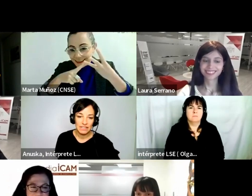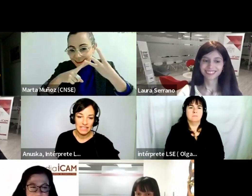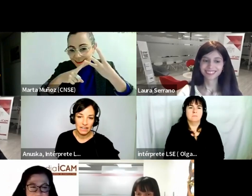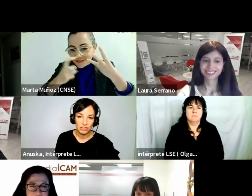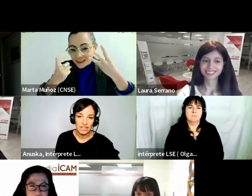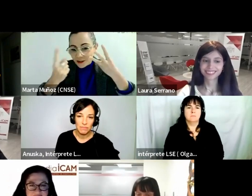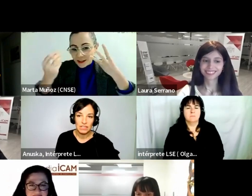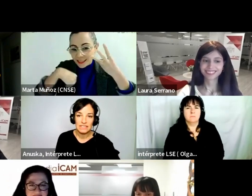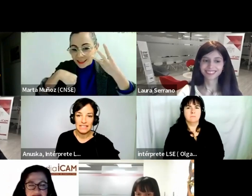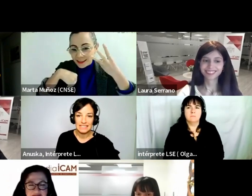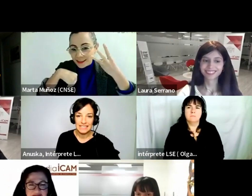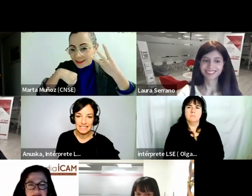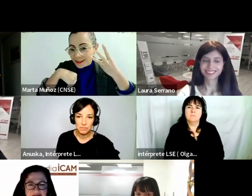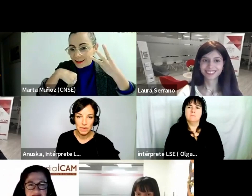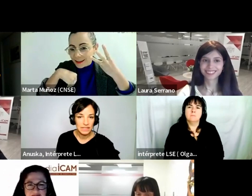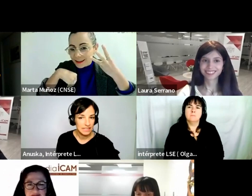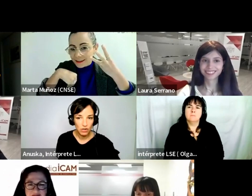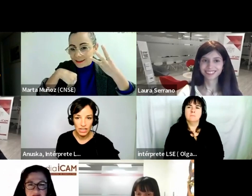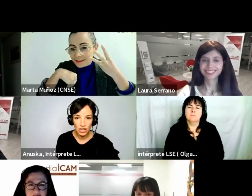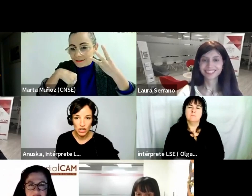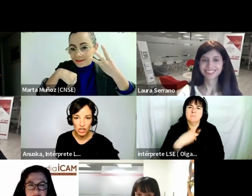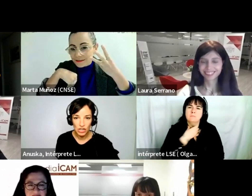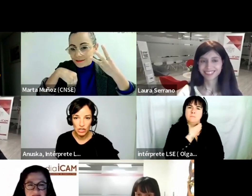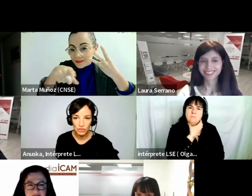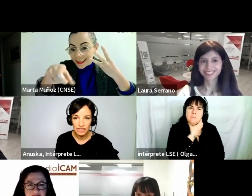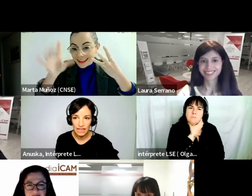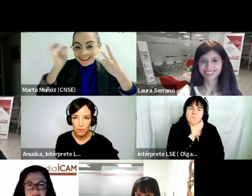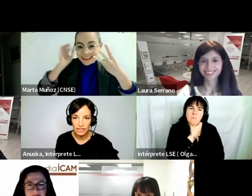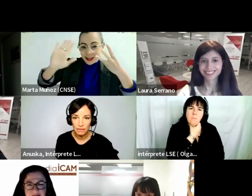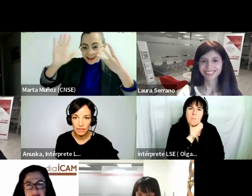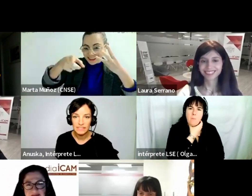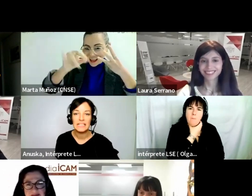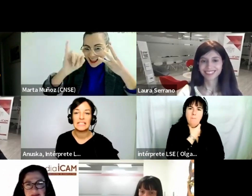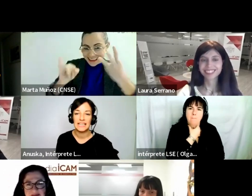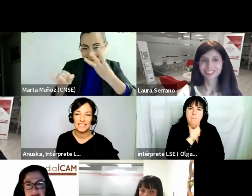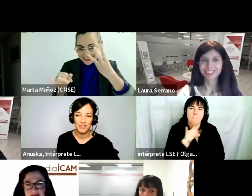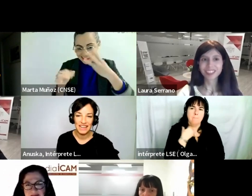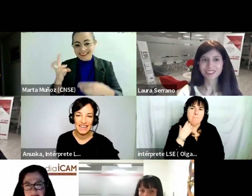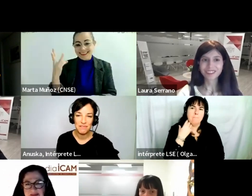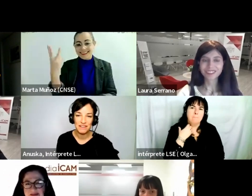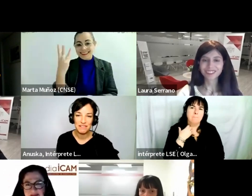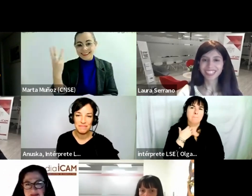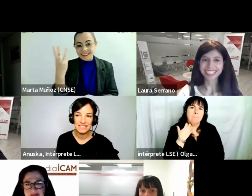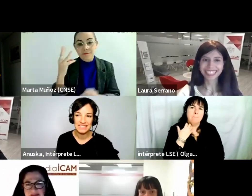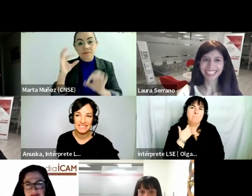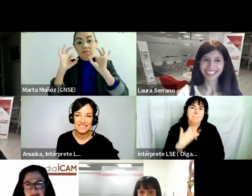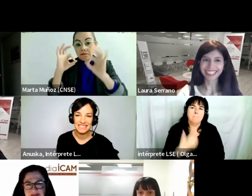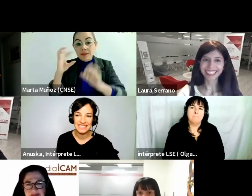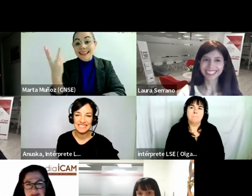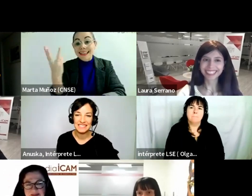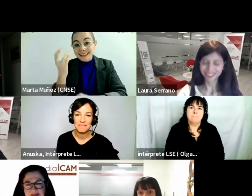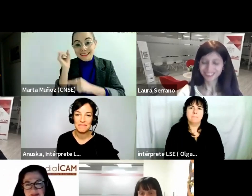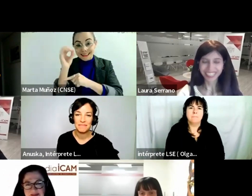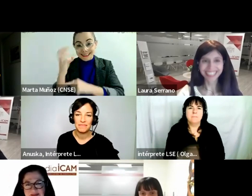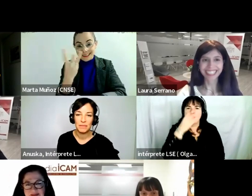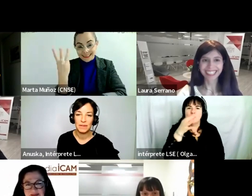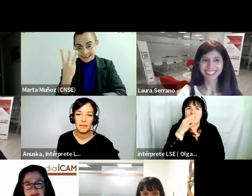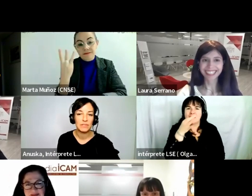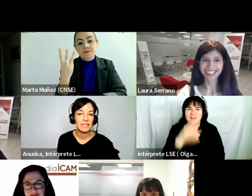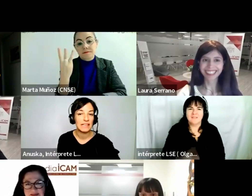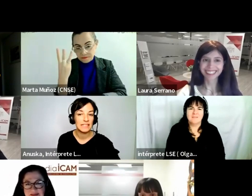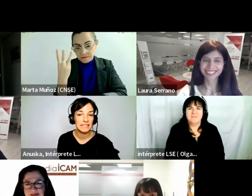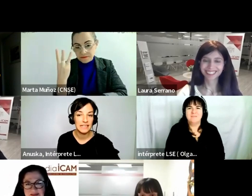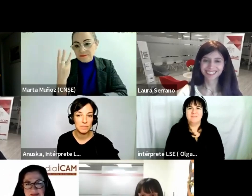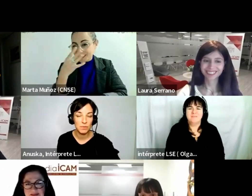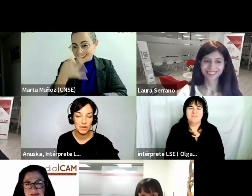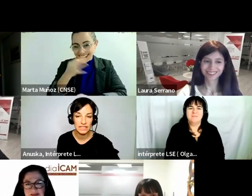Y Laura Serrano. Tenemos a estas 3 expertas. Creo que nos falta Laura tal vez. Sí, está aquí. Hola, Laura, ¿cómo Buenas estás? tardes. Buenas tardes. Fenomenal,